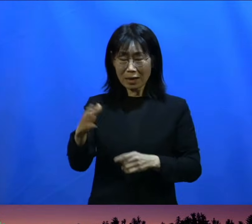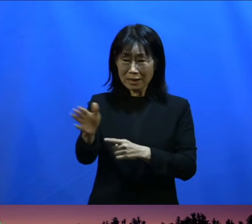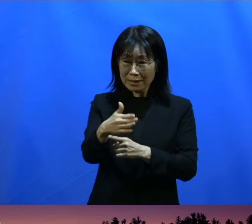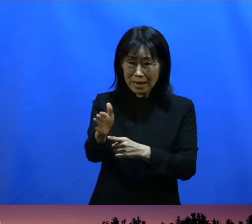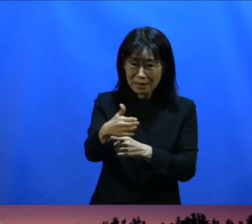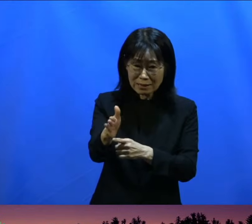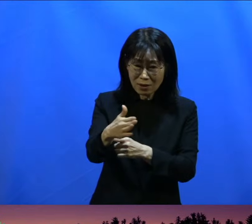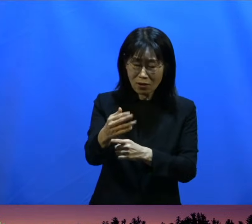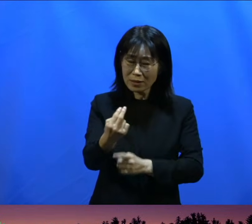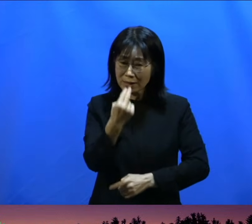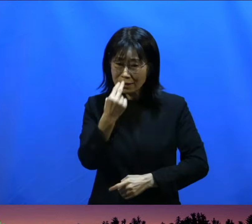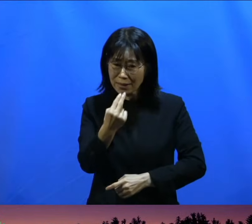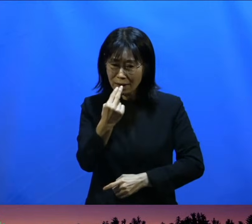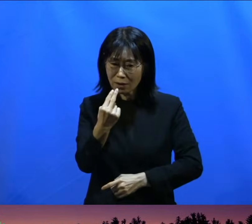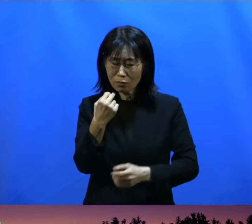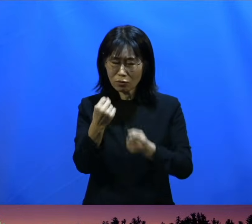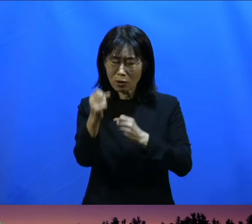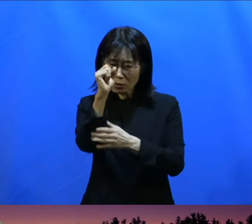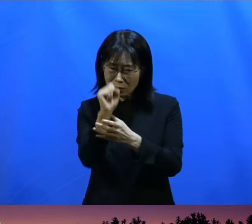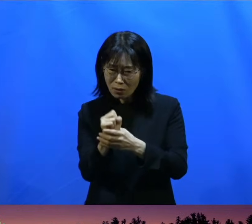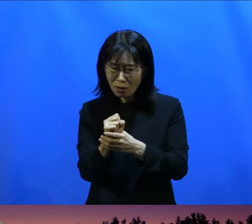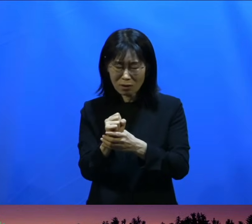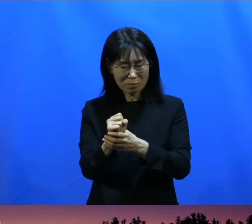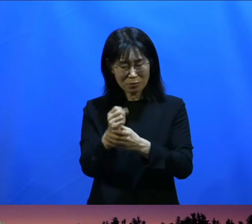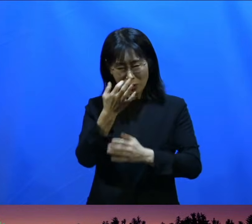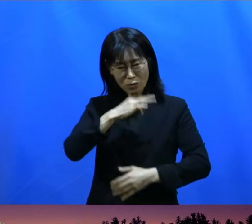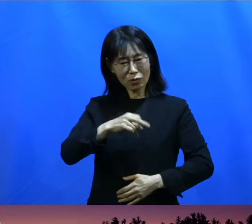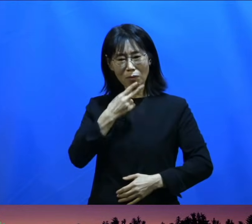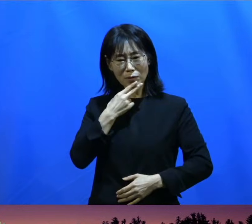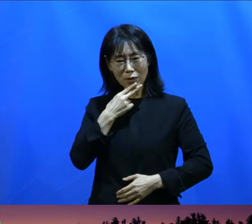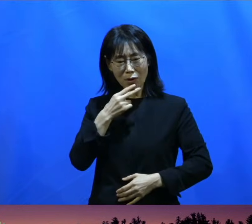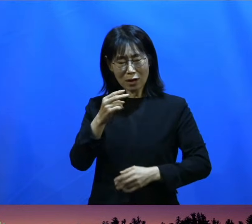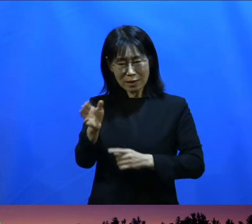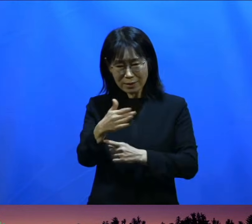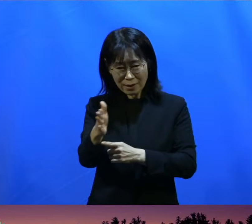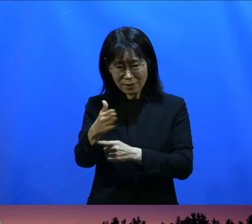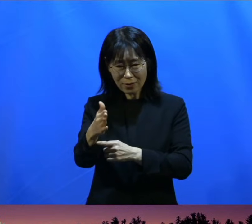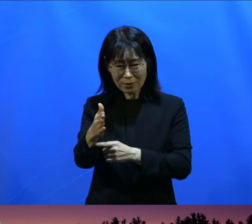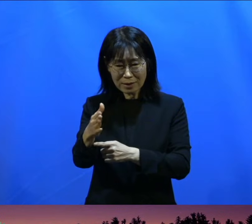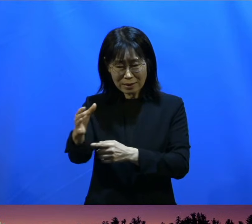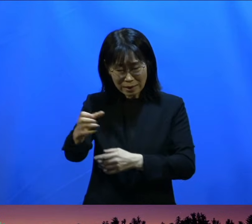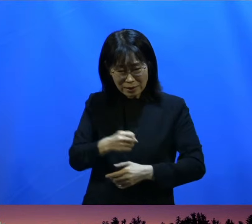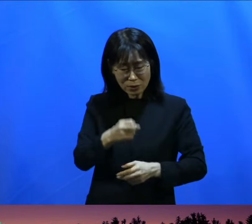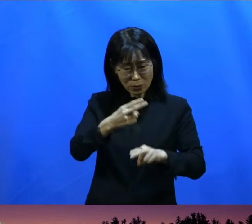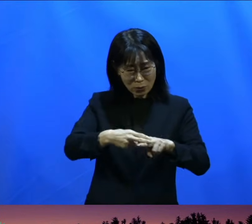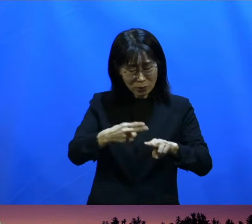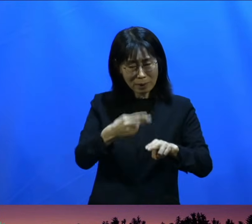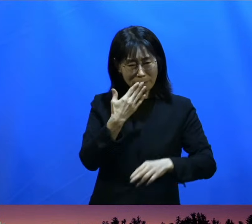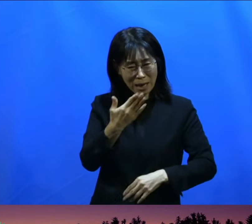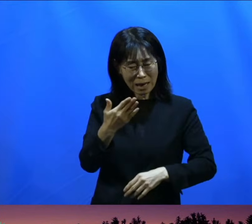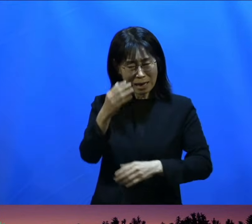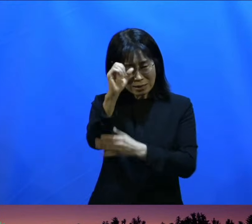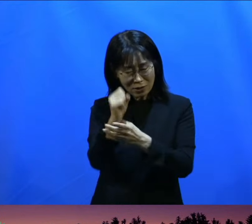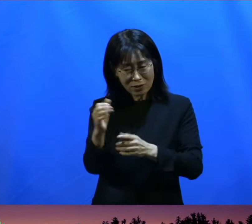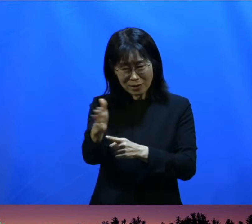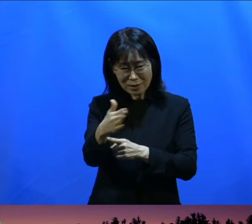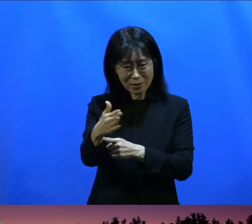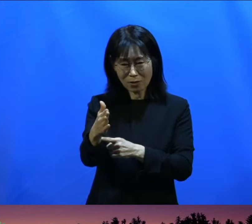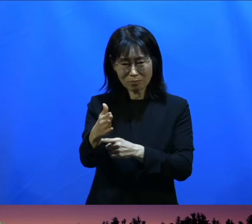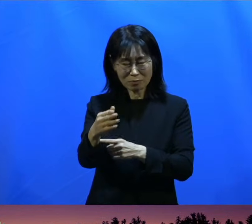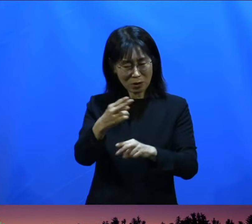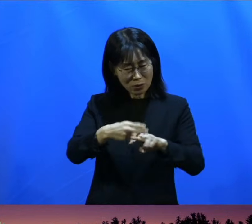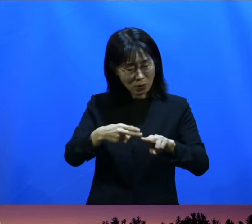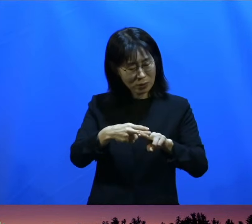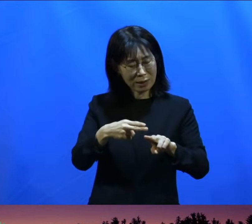싱싱하면 뭐예요? 썩어 있는데 그러면 뭘 하겠어? 요리를 해요? 누가 요리를 해요?